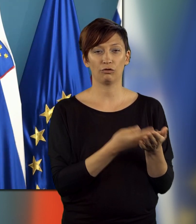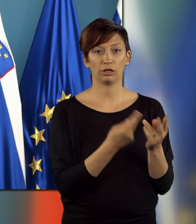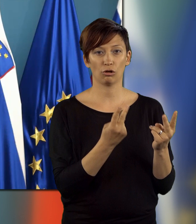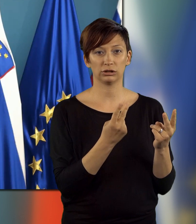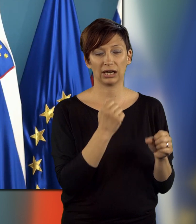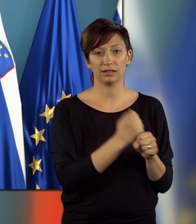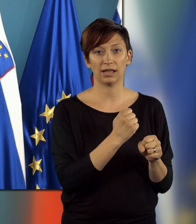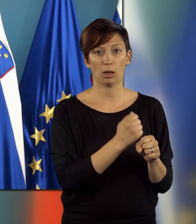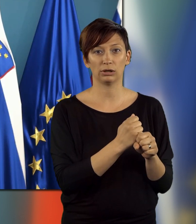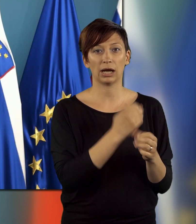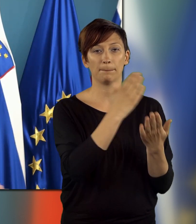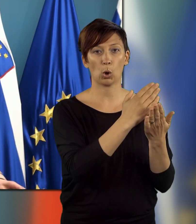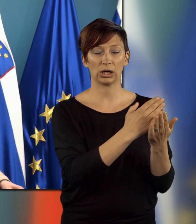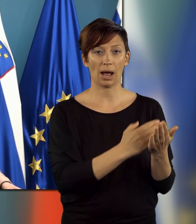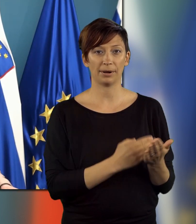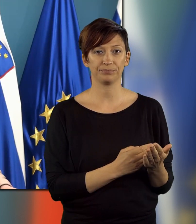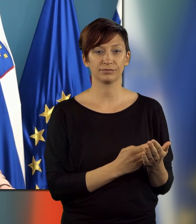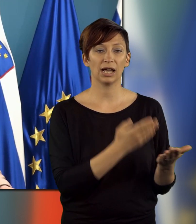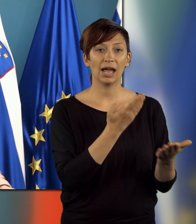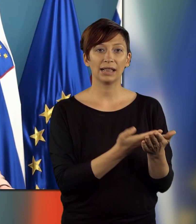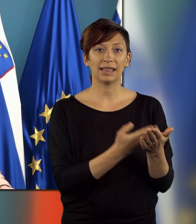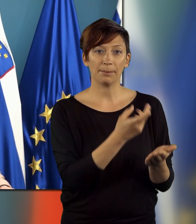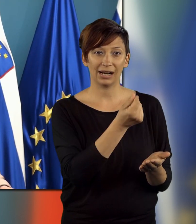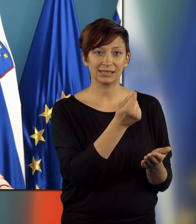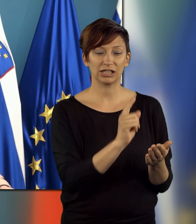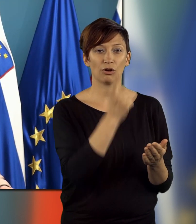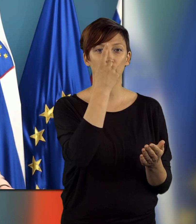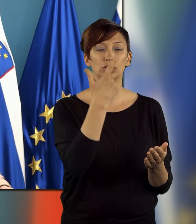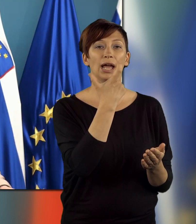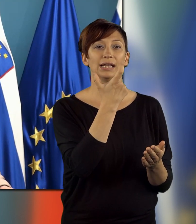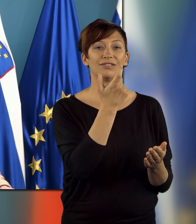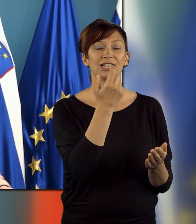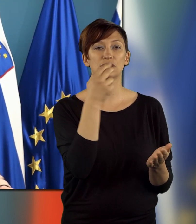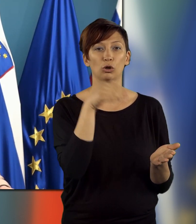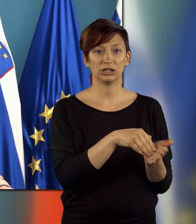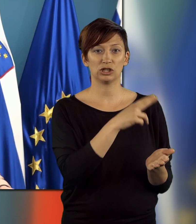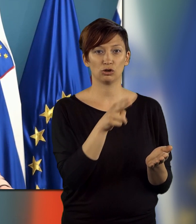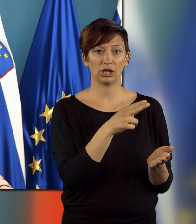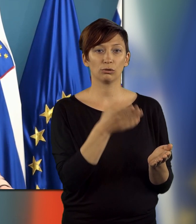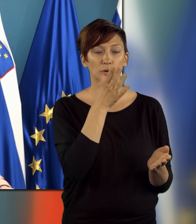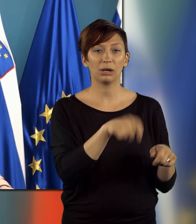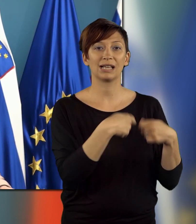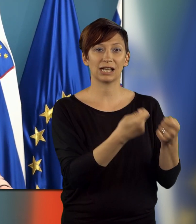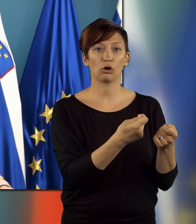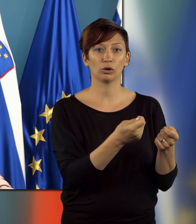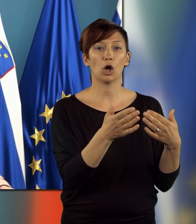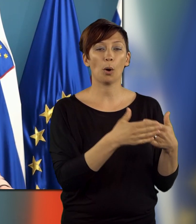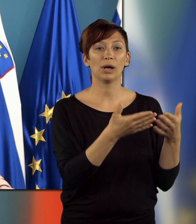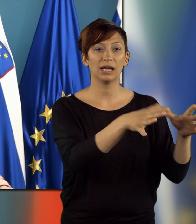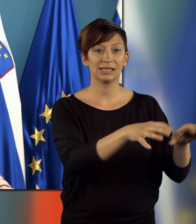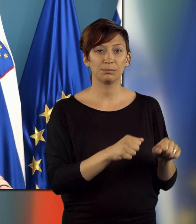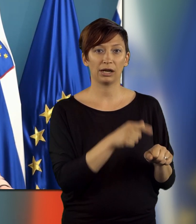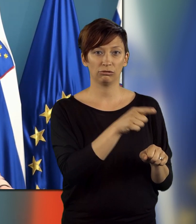ovrednotenega delovnega programa. Temeljna sredstva v višini 200 tisoč evrov so bila zagotovljena ob